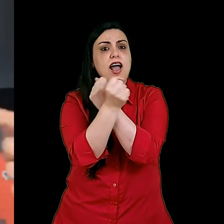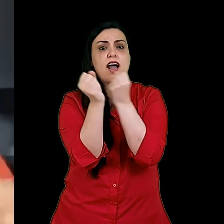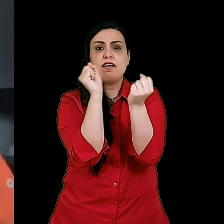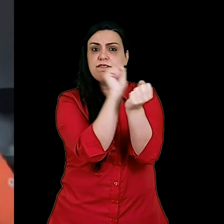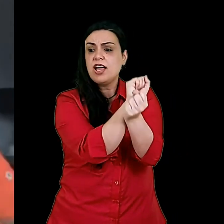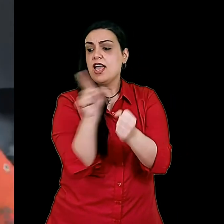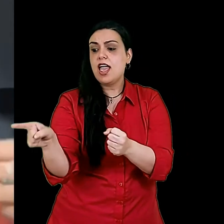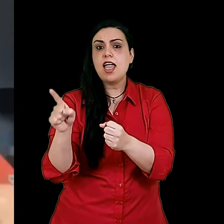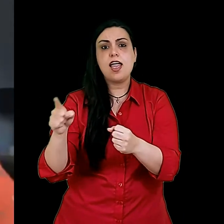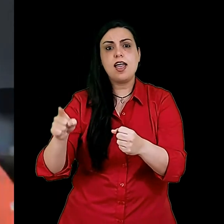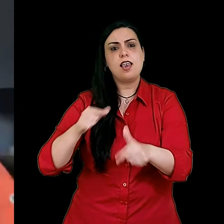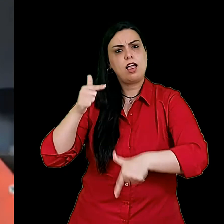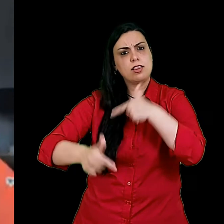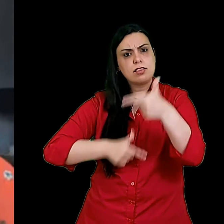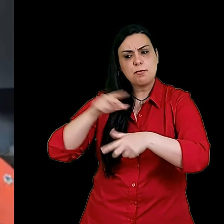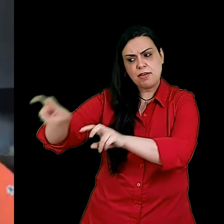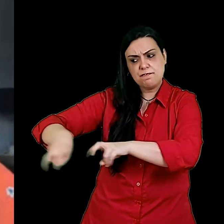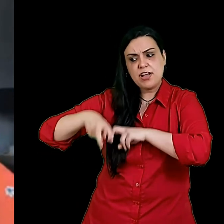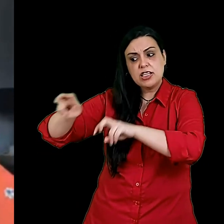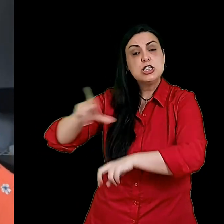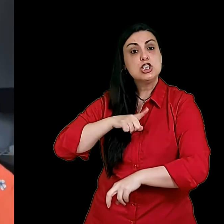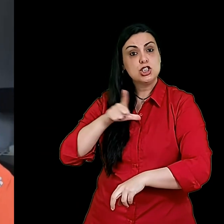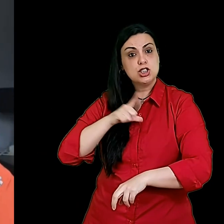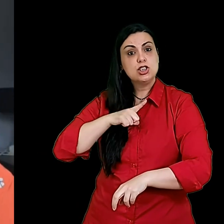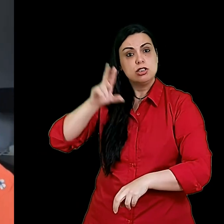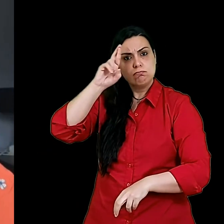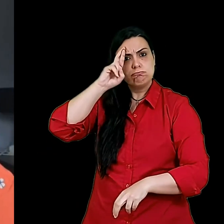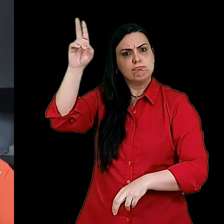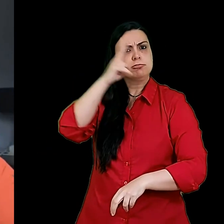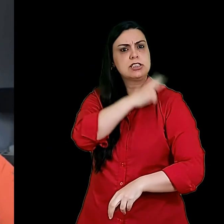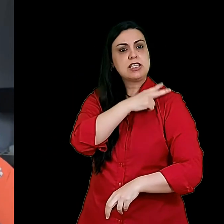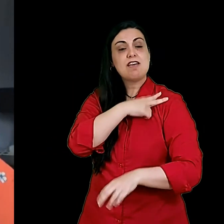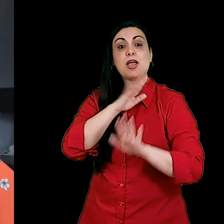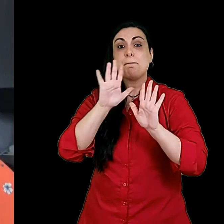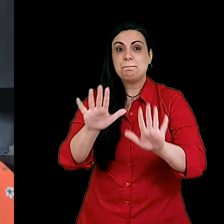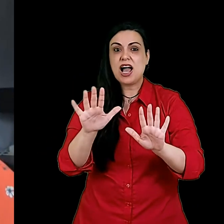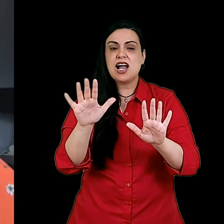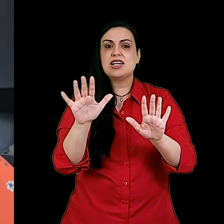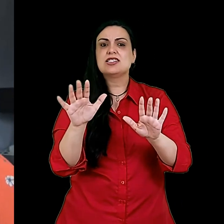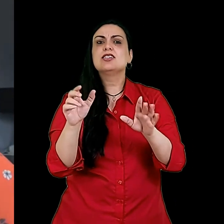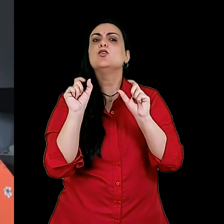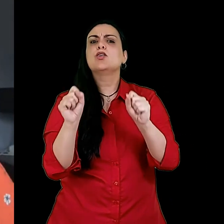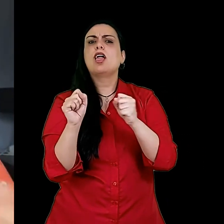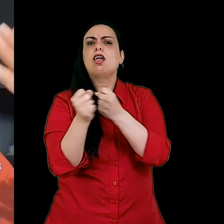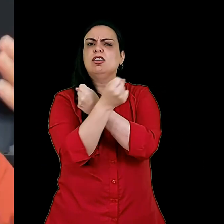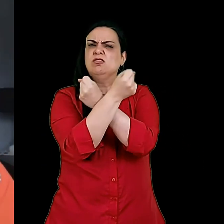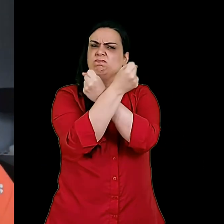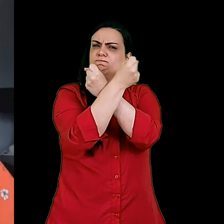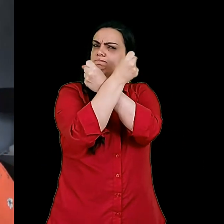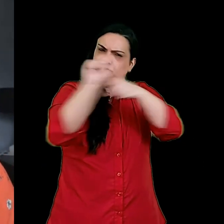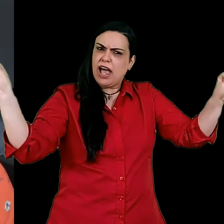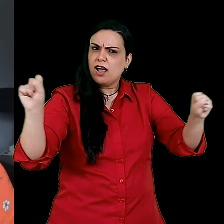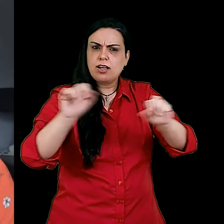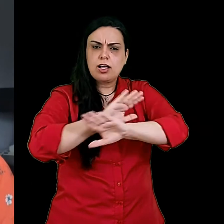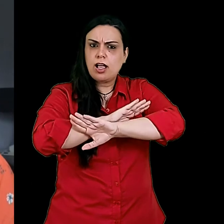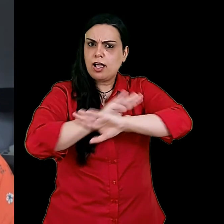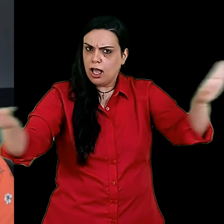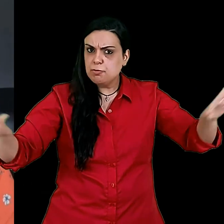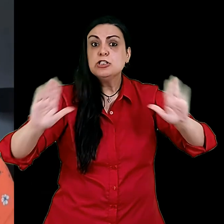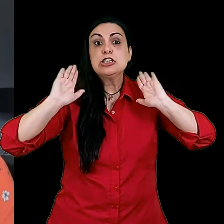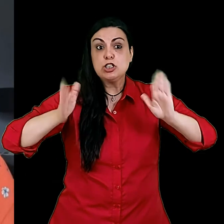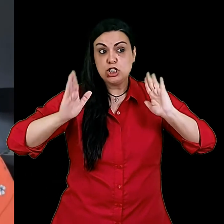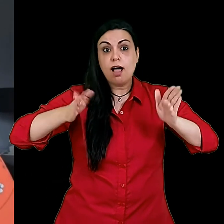A Harriet também serviu em uma fazenda de escravos, ela tinha um senhor. Só que depois que a abolição